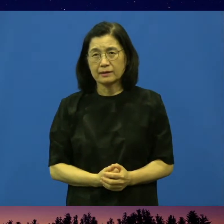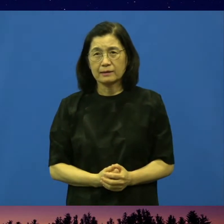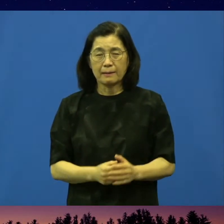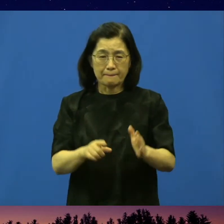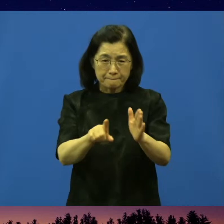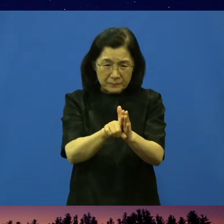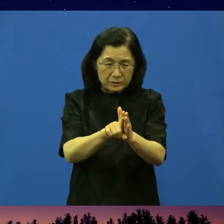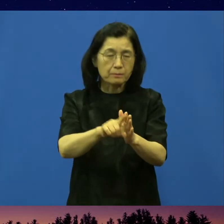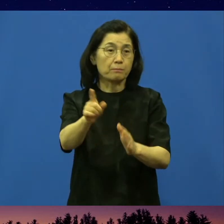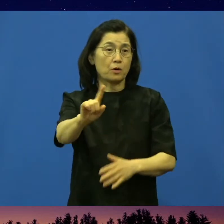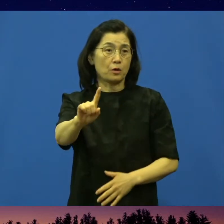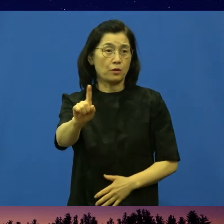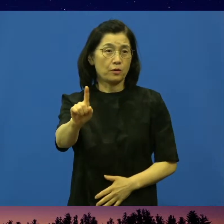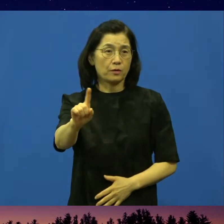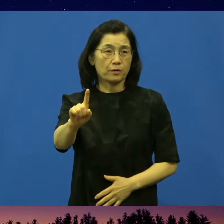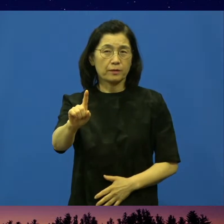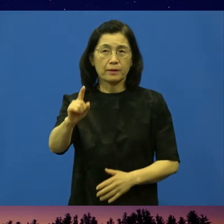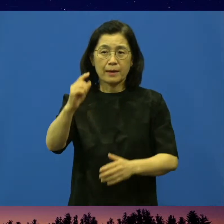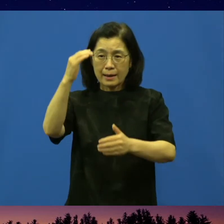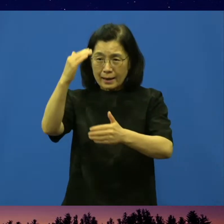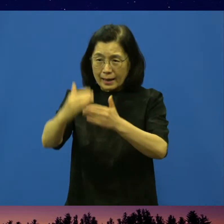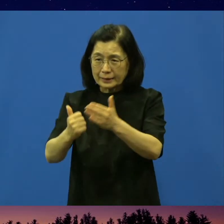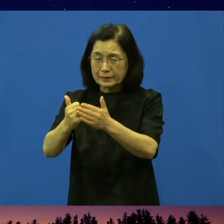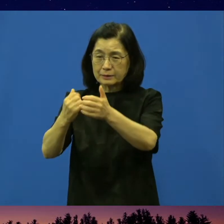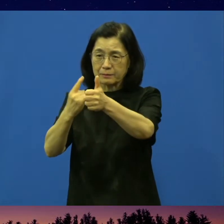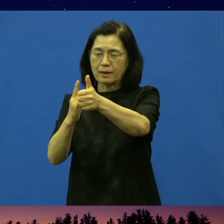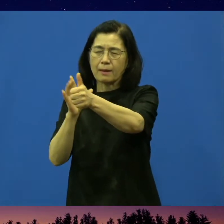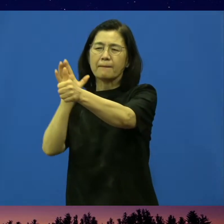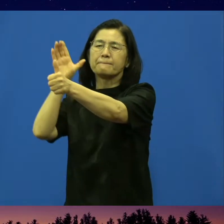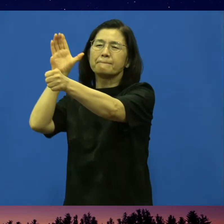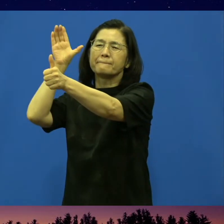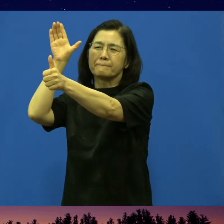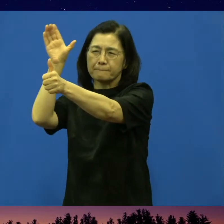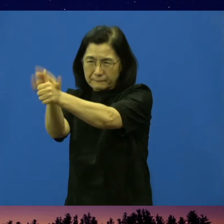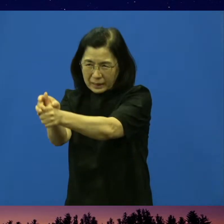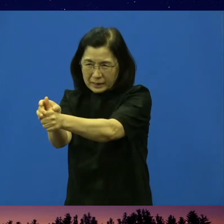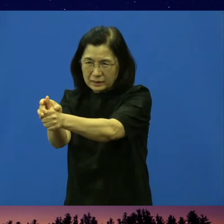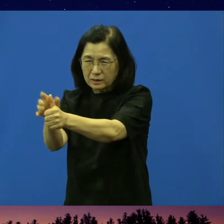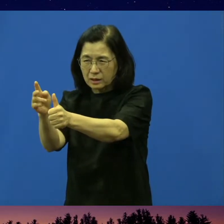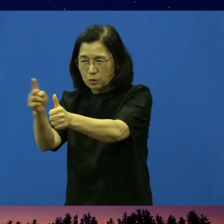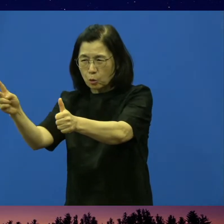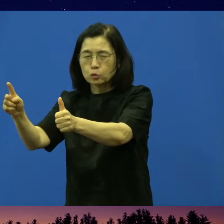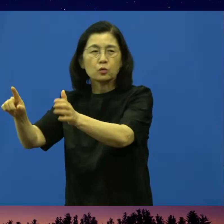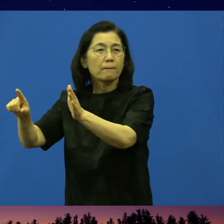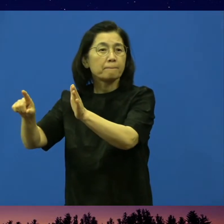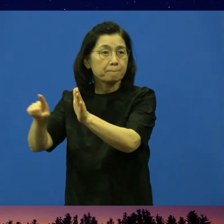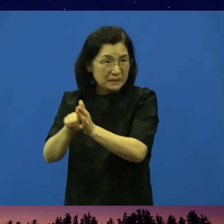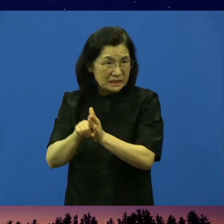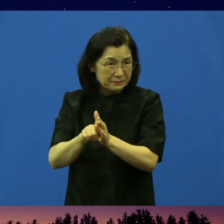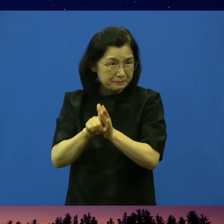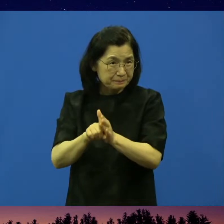믿음이란 뭐냐? 하나님께 맡기라는 거. 야, 이거 진짜 대략 난감.